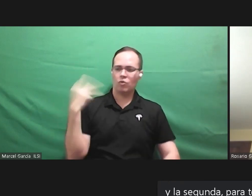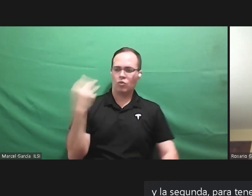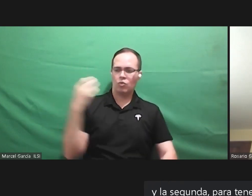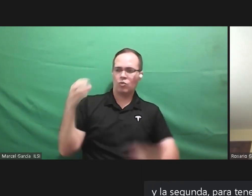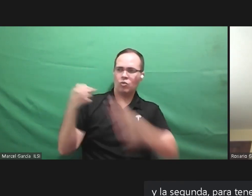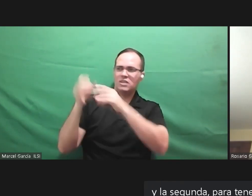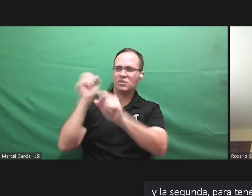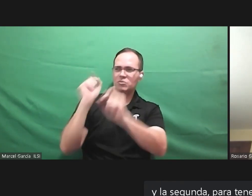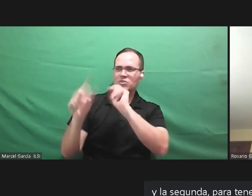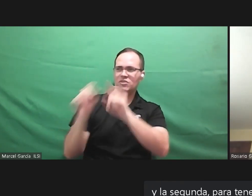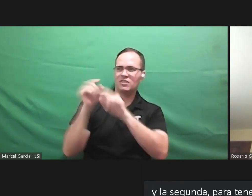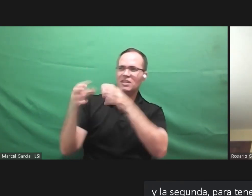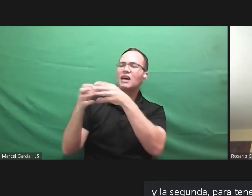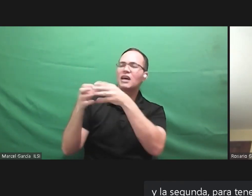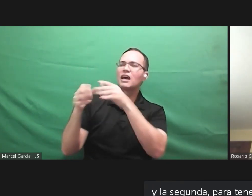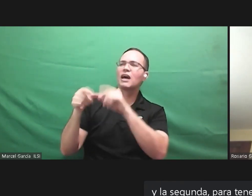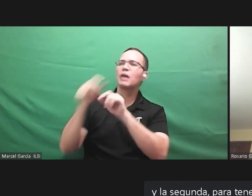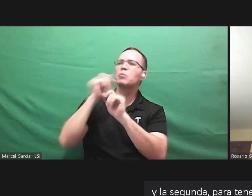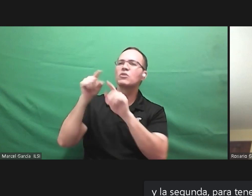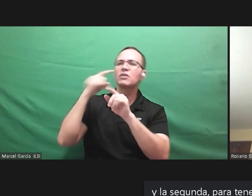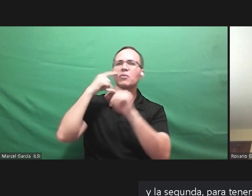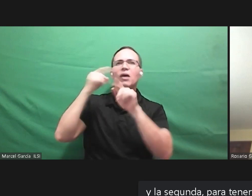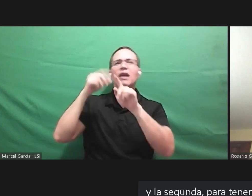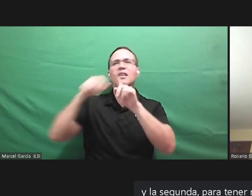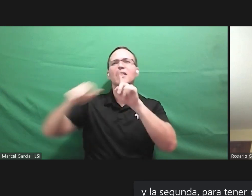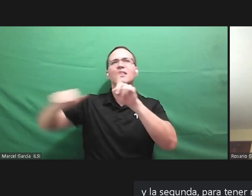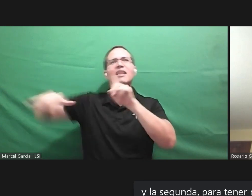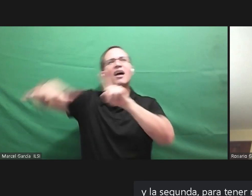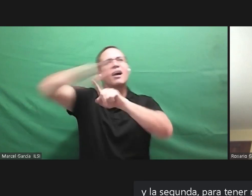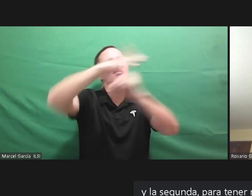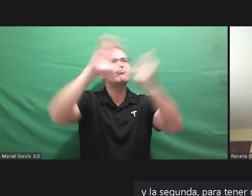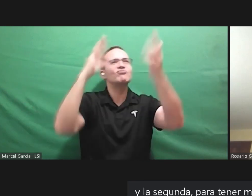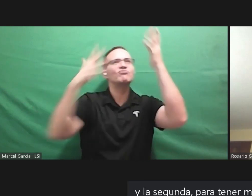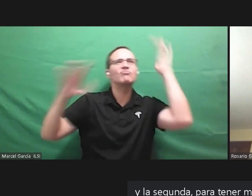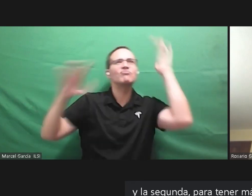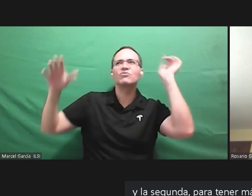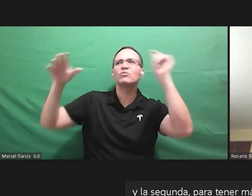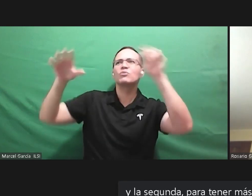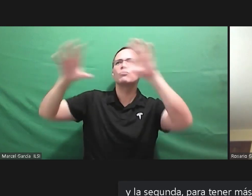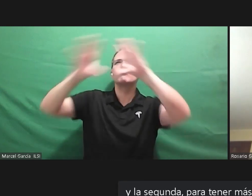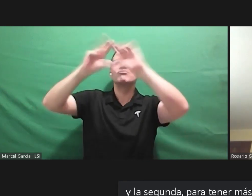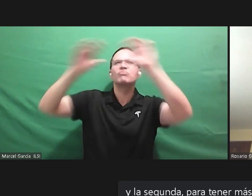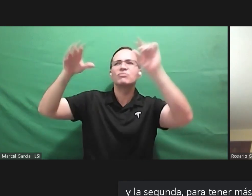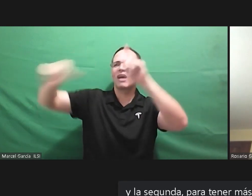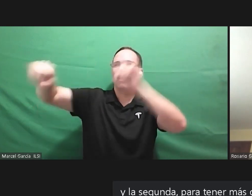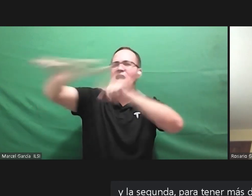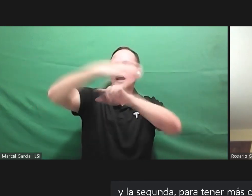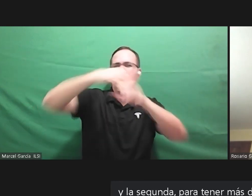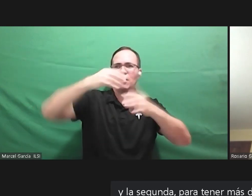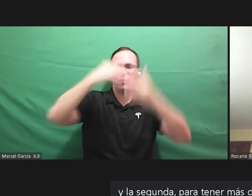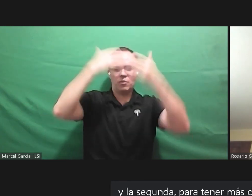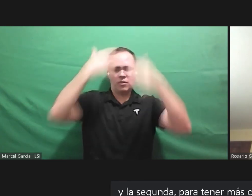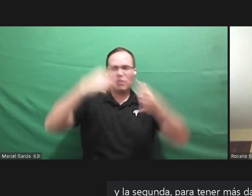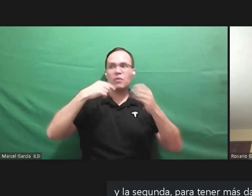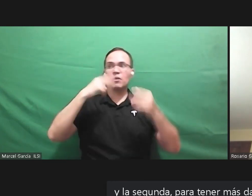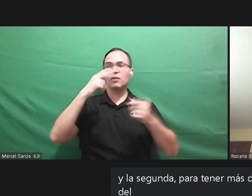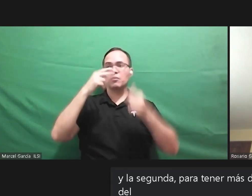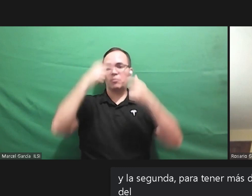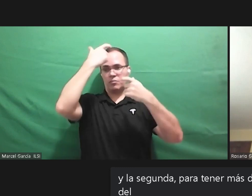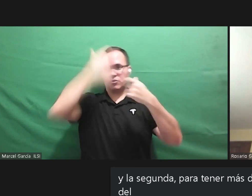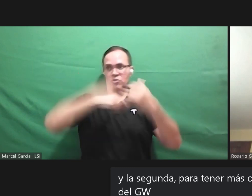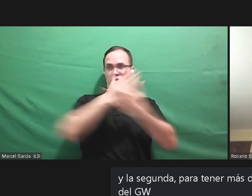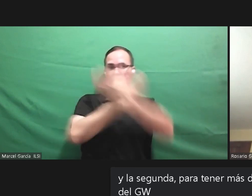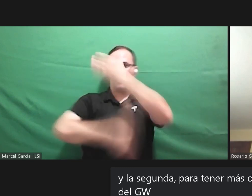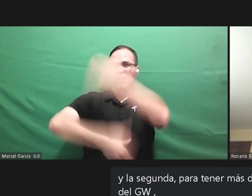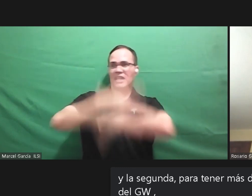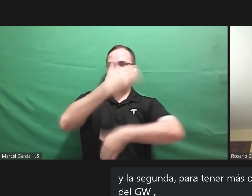concretamente en el ámbito de los factores ambientales, es decir, todo lo que está pues, de la piel en adelante de las personas con discapacidad para los apartados, especialmente aquellos que